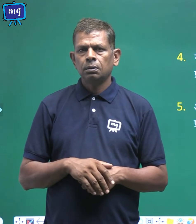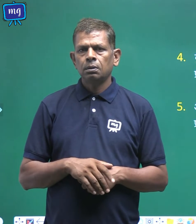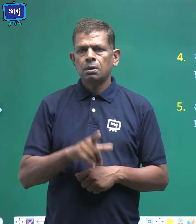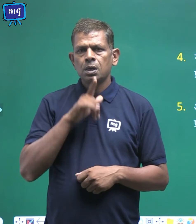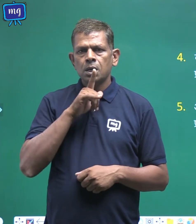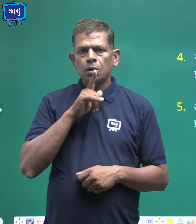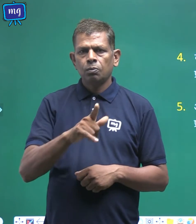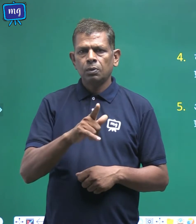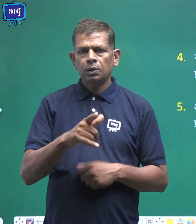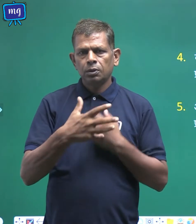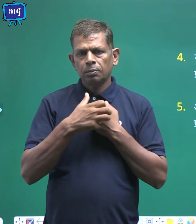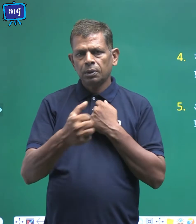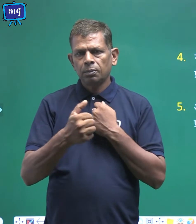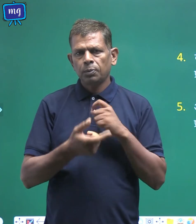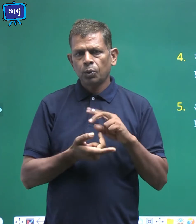वास्तविक प्रतिबिंब को